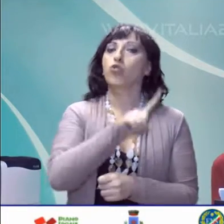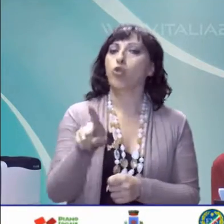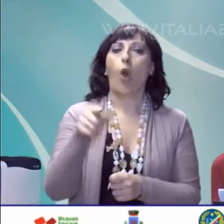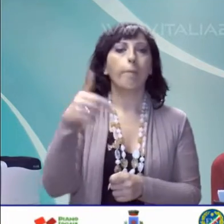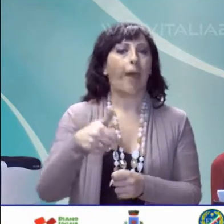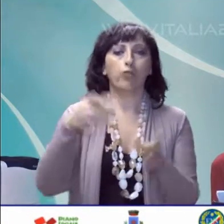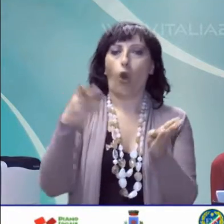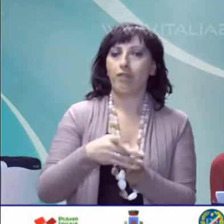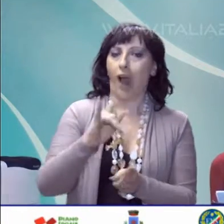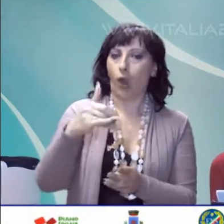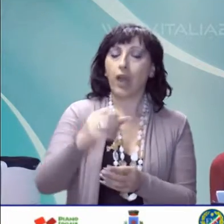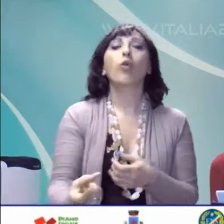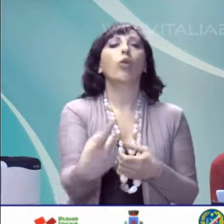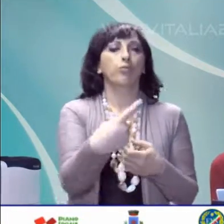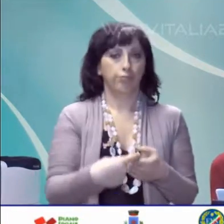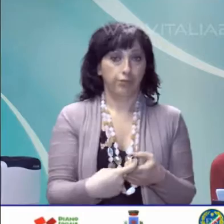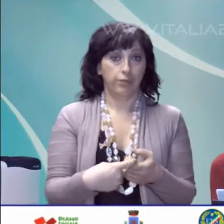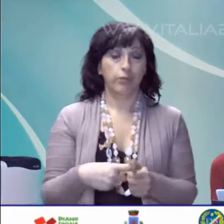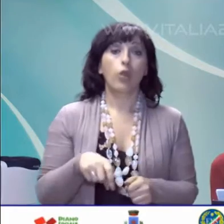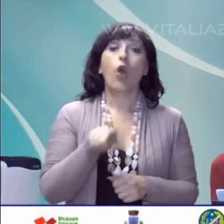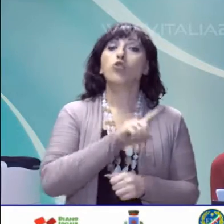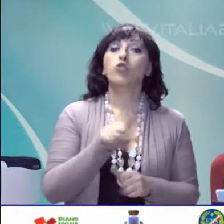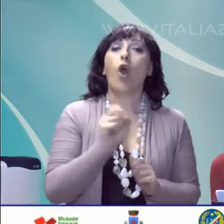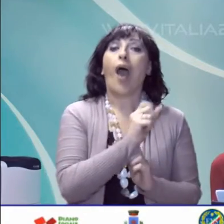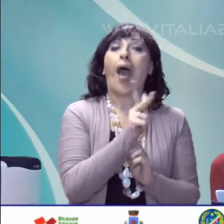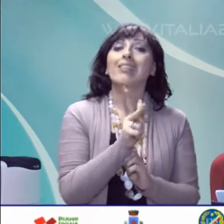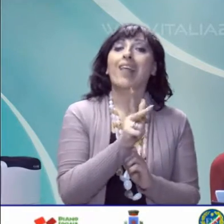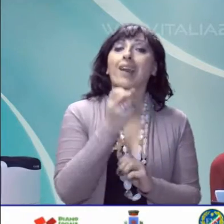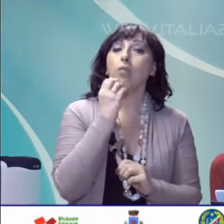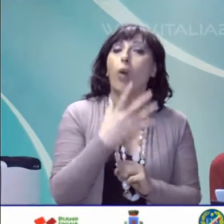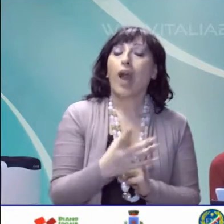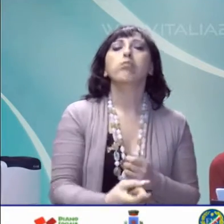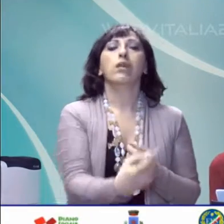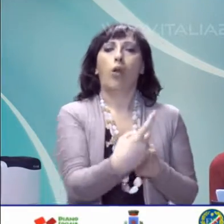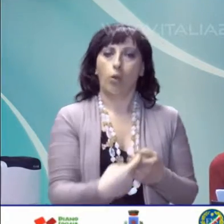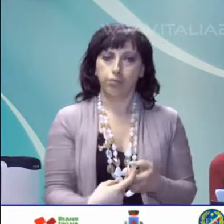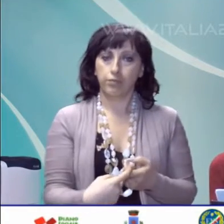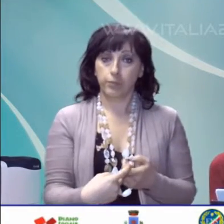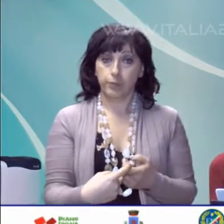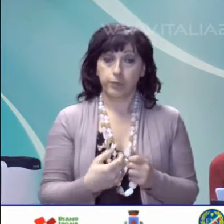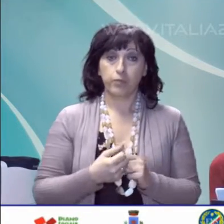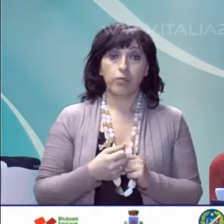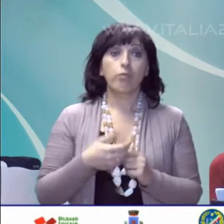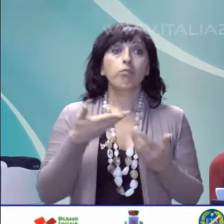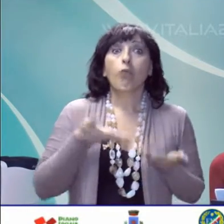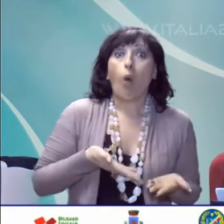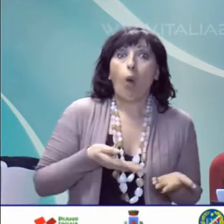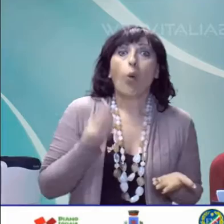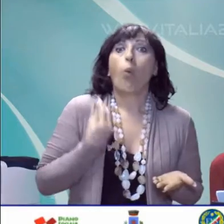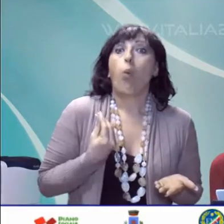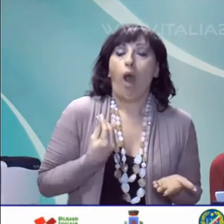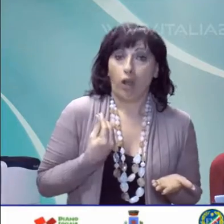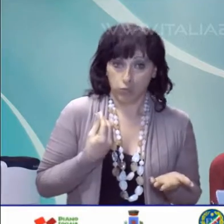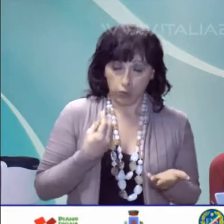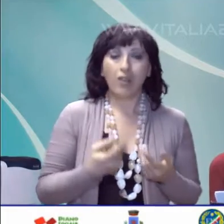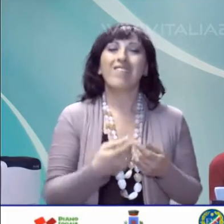petrolio nel Vallo di Diano, No Antenna Buon Abitacolo e Se non ora quando Vallo di